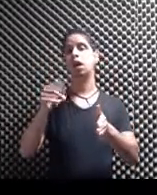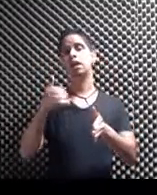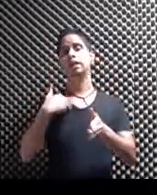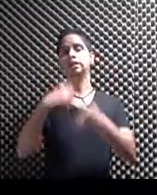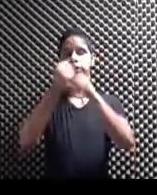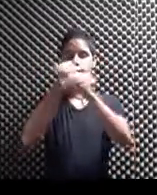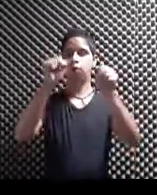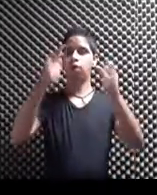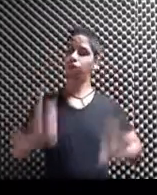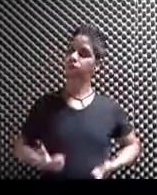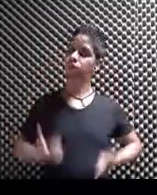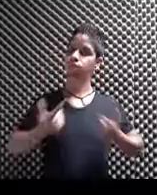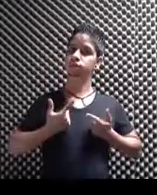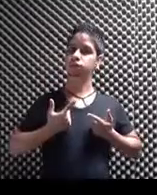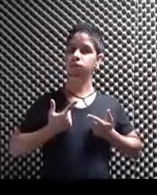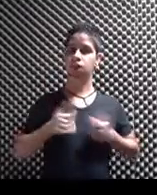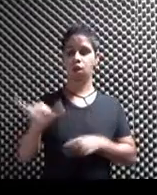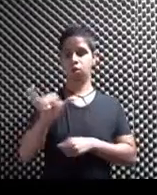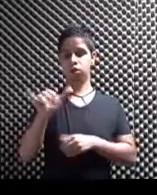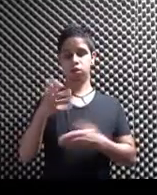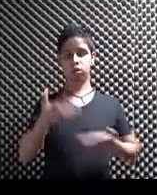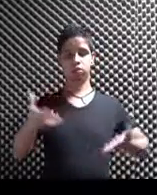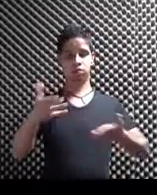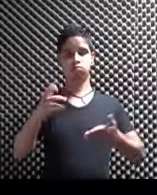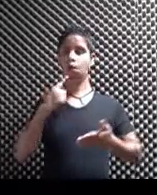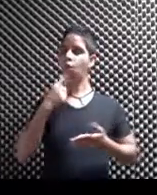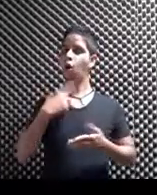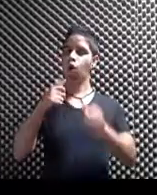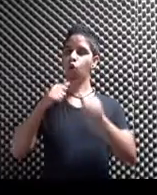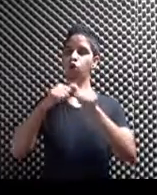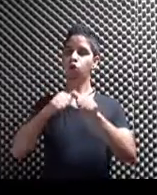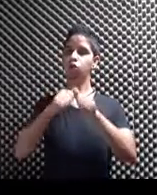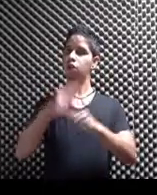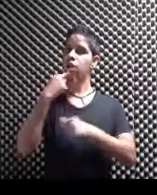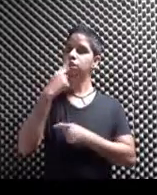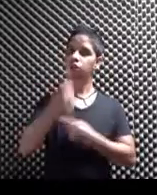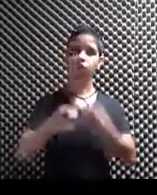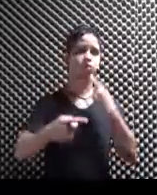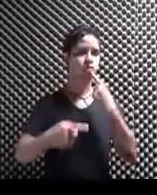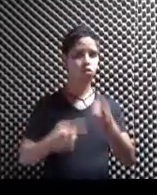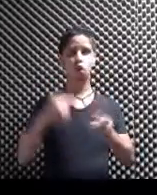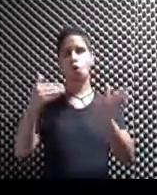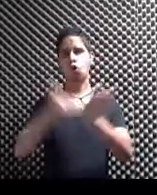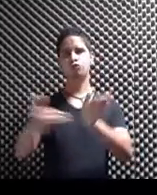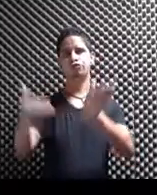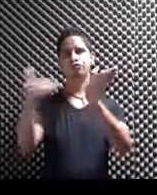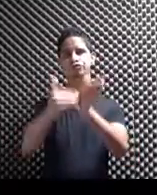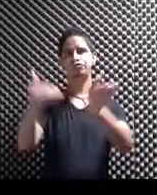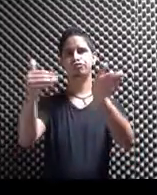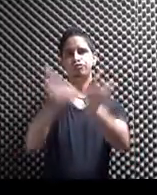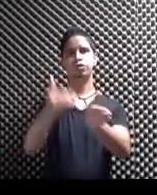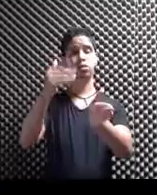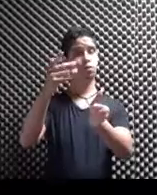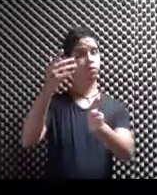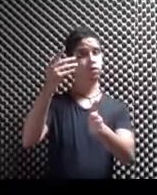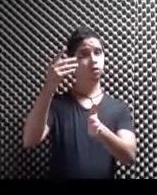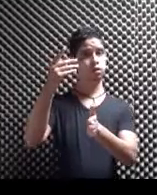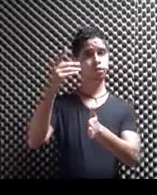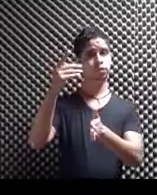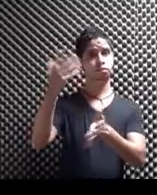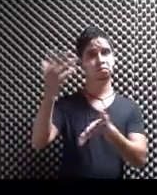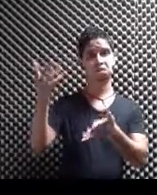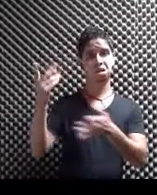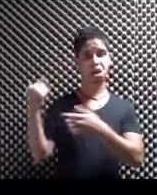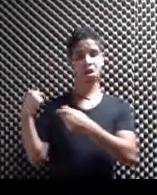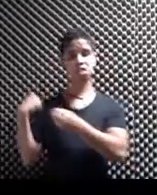Efectivamente y mientras aquí también seguimos sigamos diciéndolo diciéndolo diciéndolo porque ya tú sabes desde que ustedes me enviaron esa